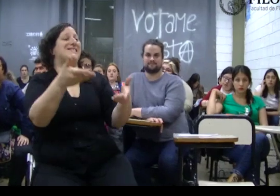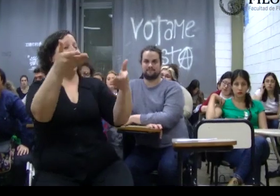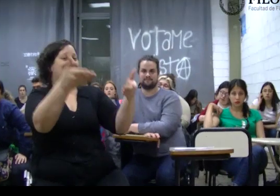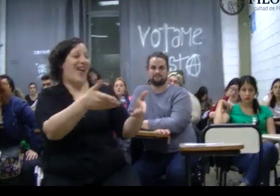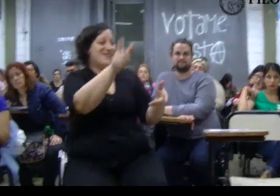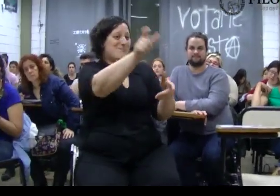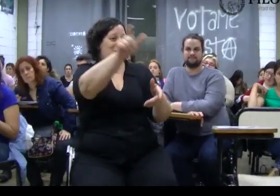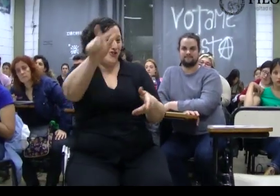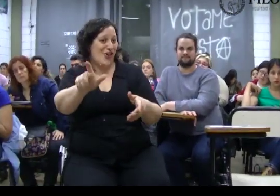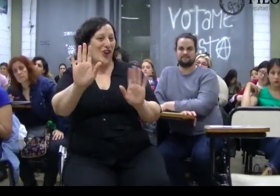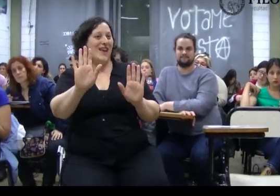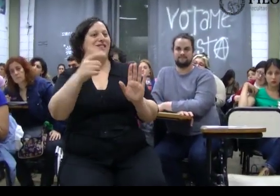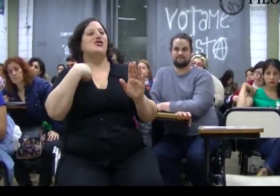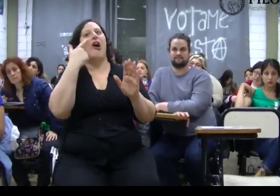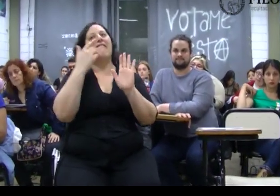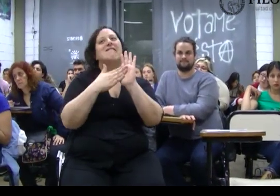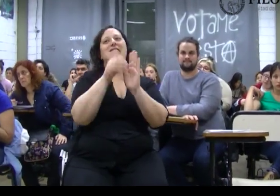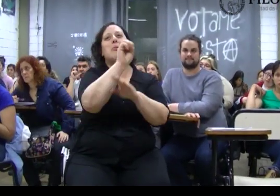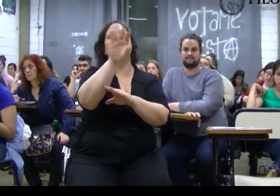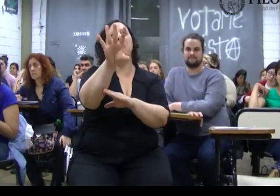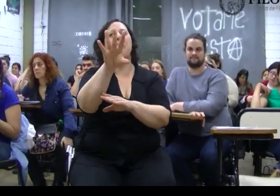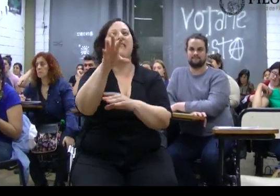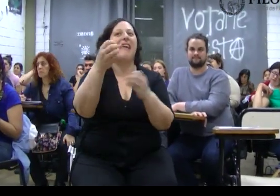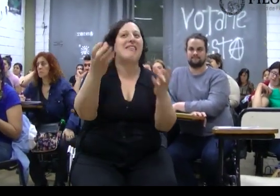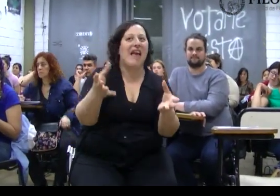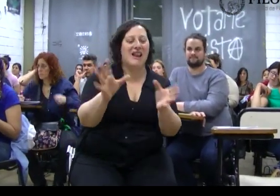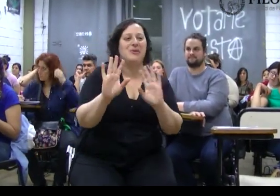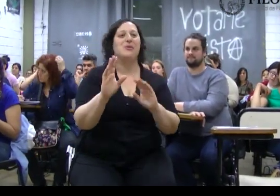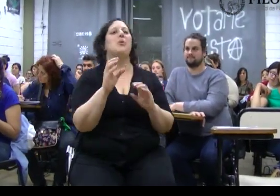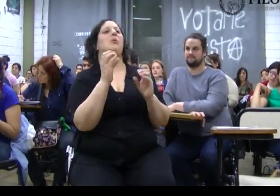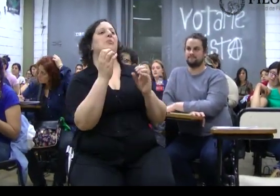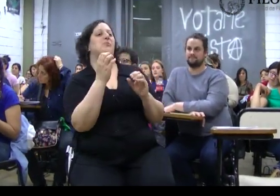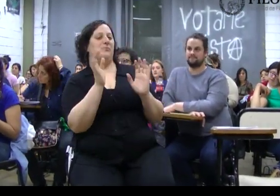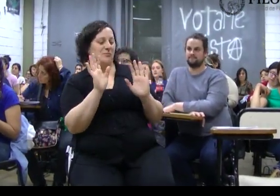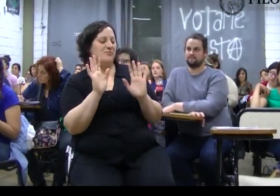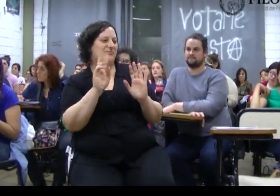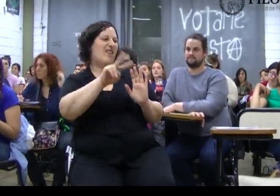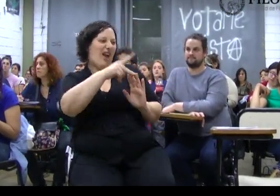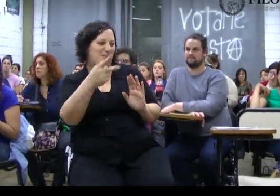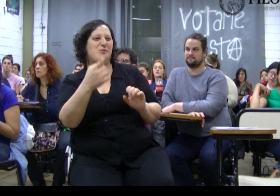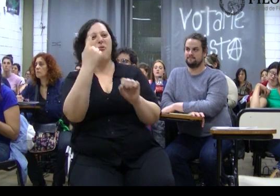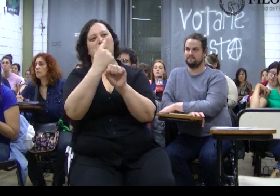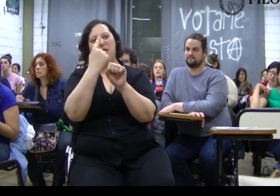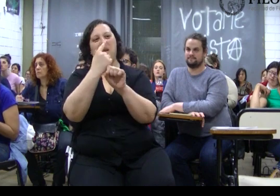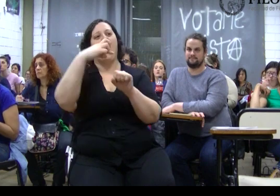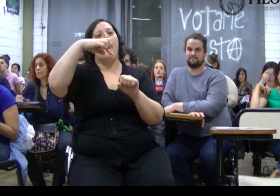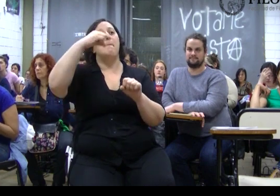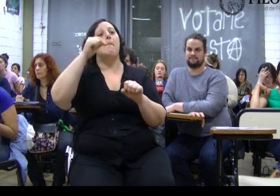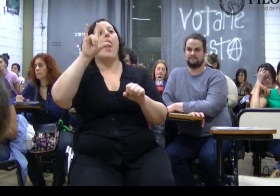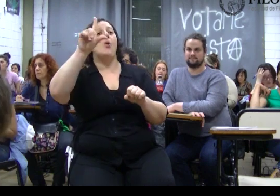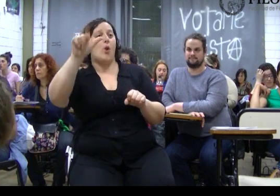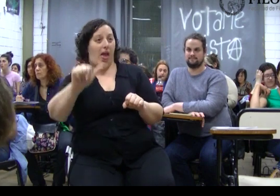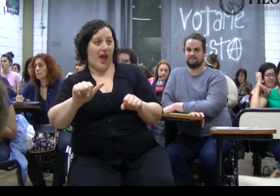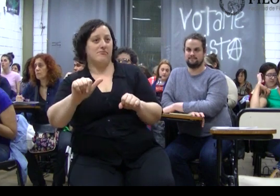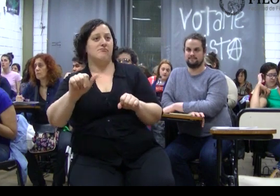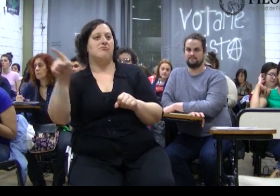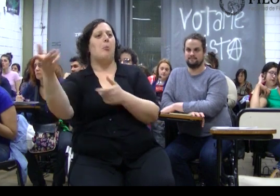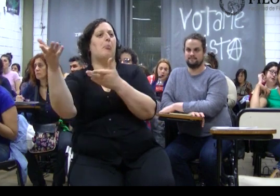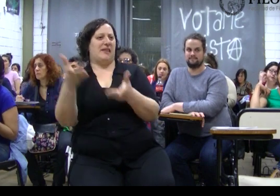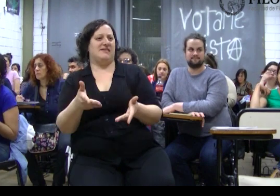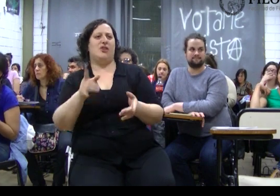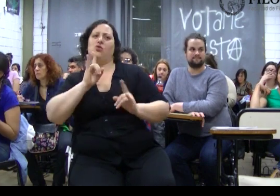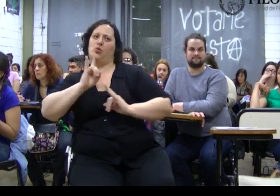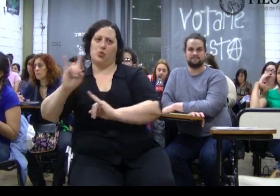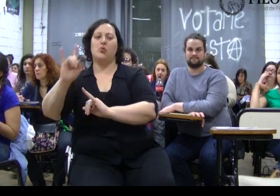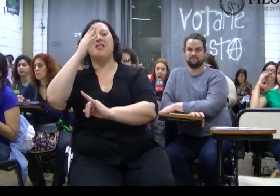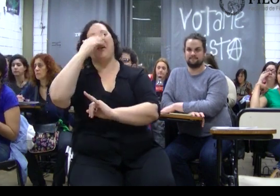Bueno, voy a hacer un cambio. Paula, te voy a presentar a vos. Bueno. A ti, después los compañeros de canales pueden presentar con Daniel y